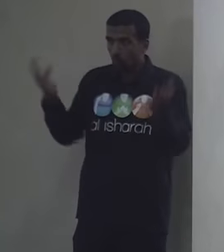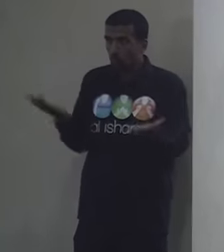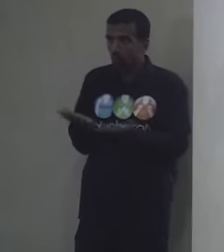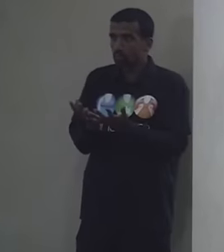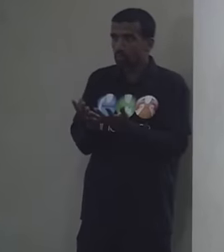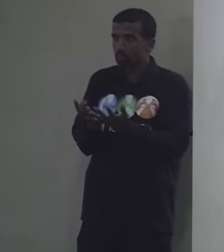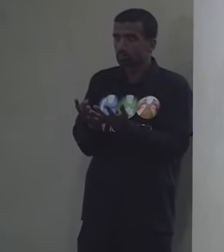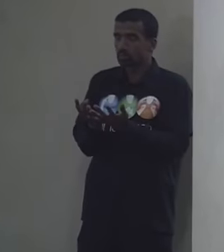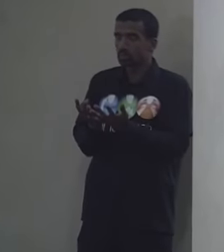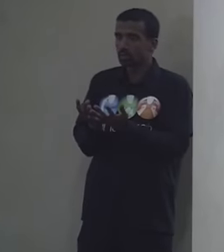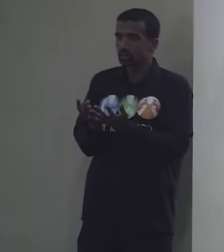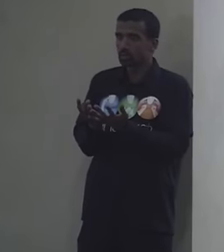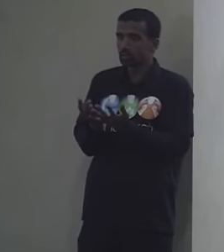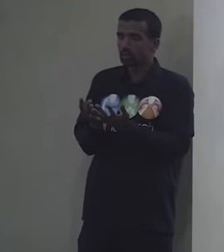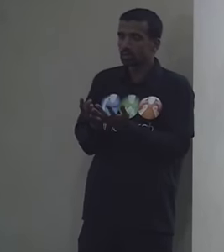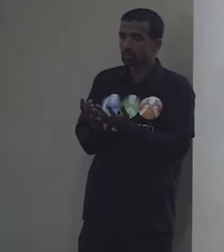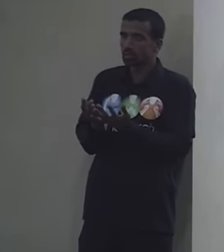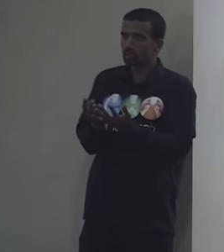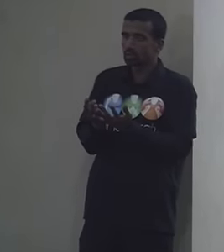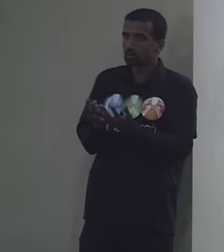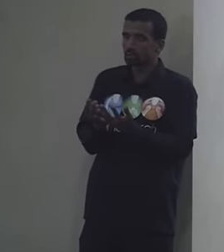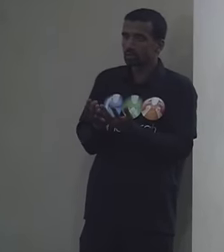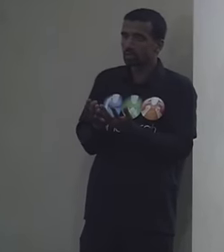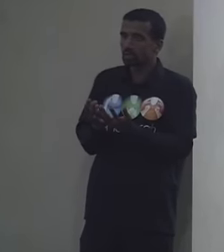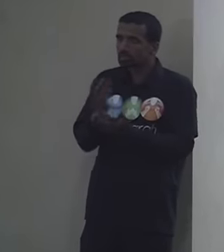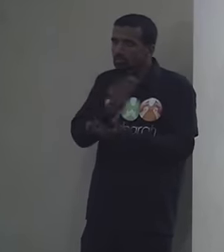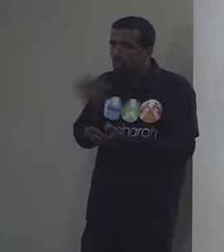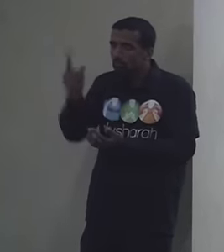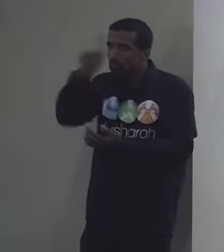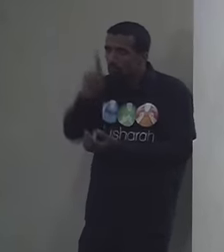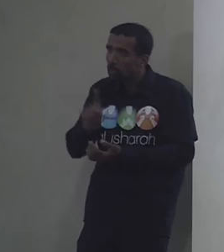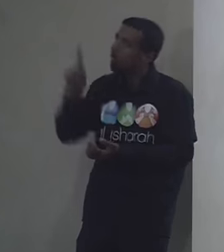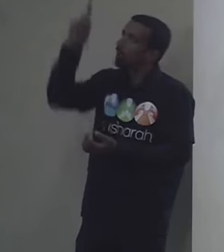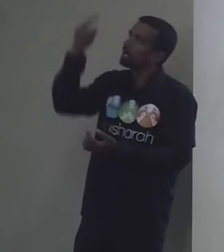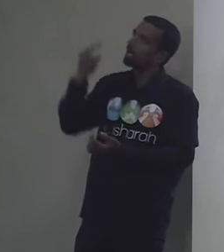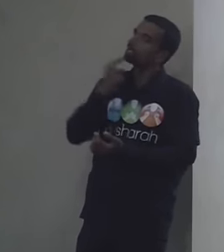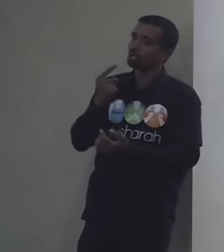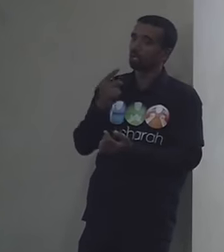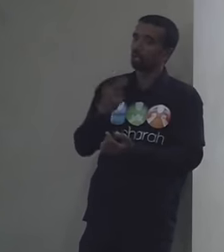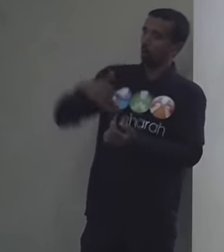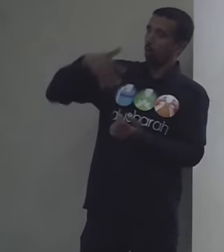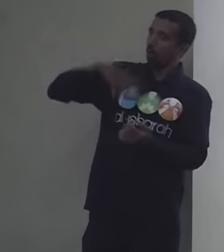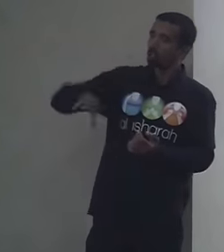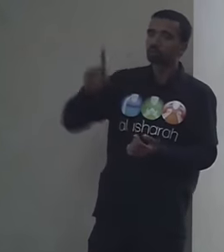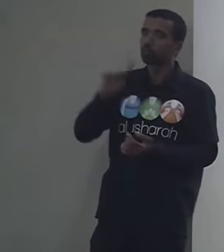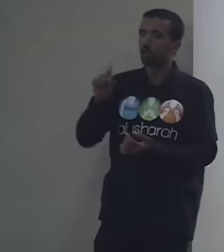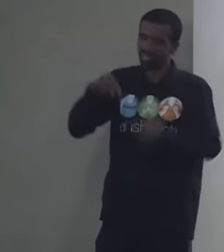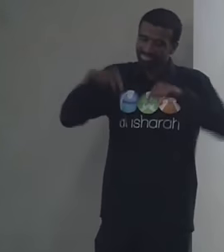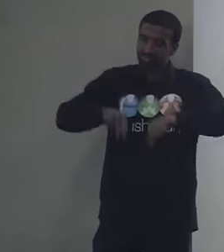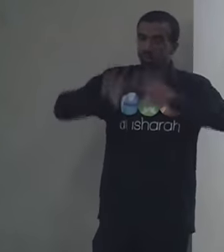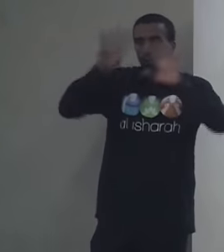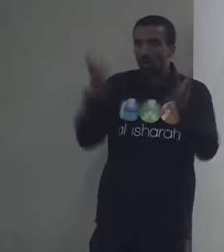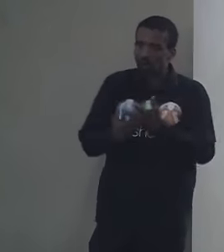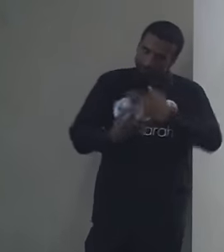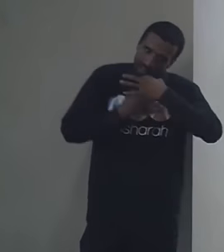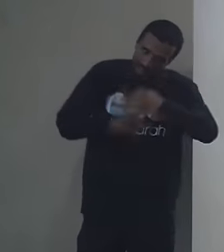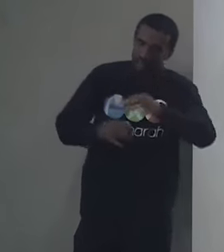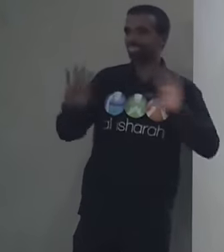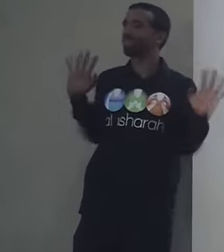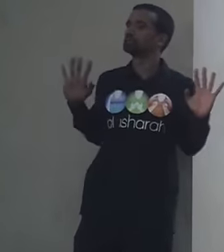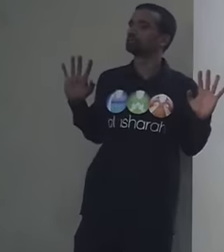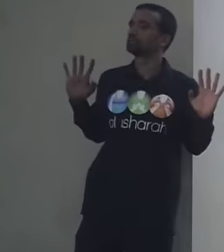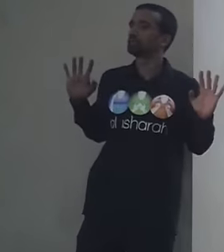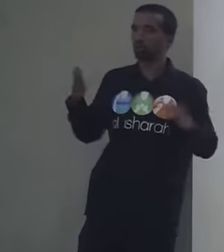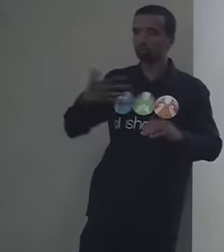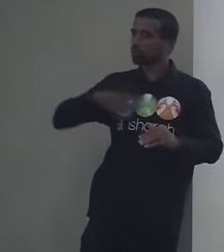الْعِلْمِ. There are people who want nothing but this life. This is as far as their knowledge goes. Even when they think, when they